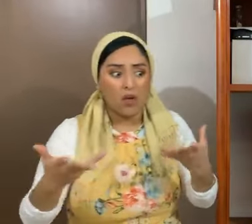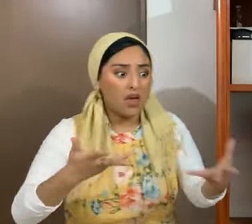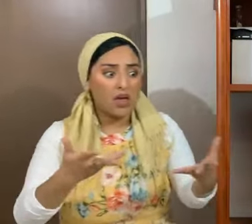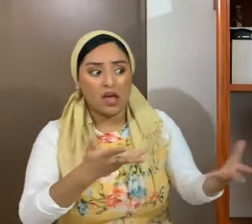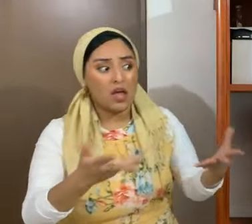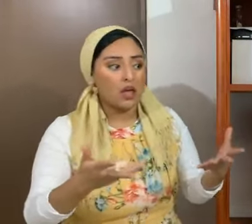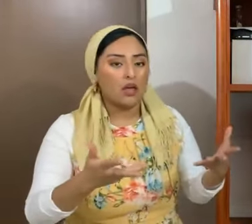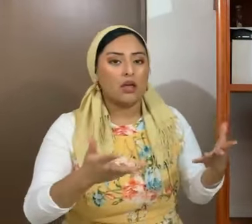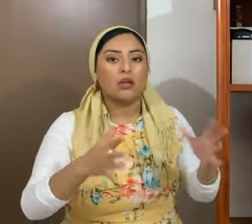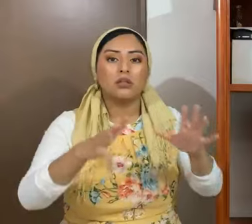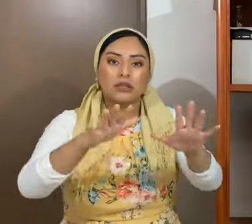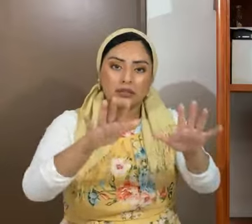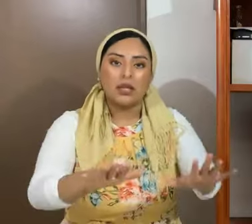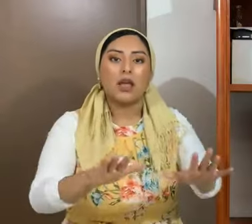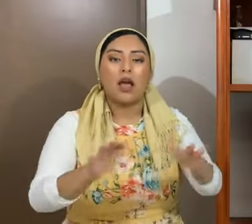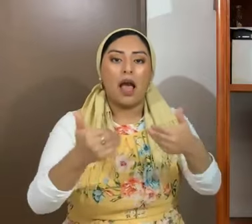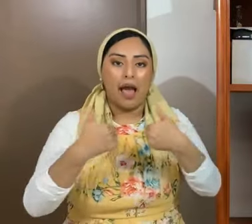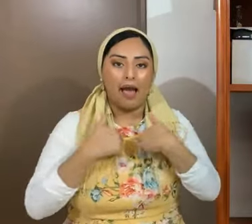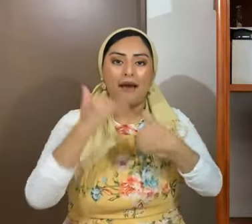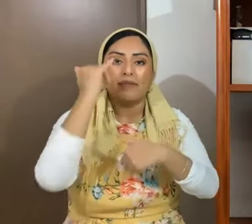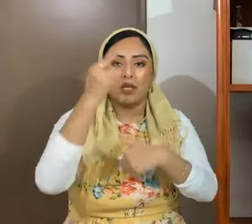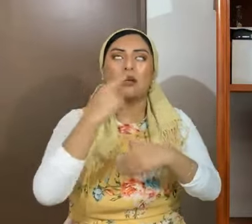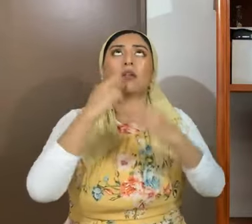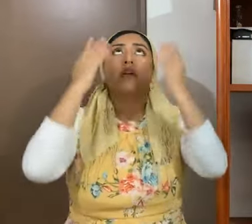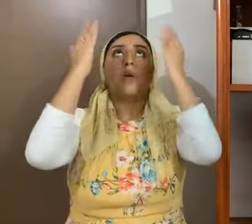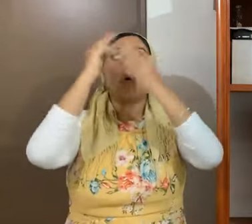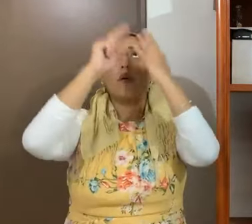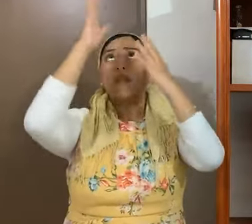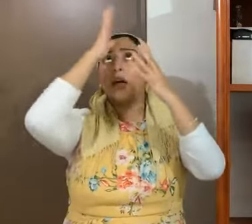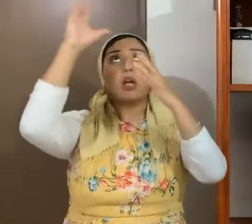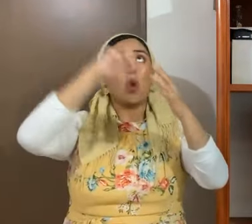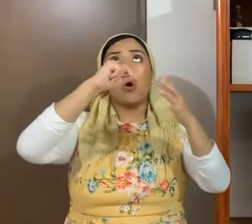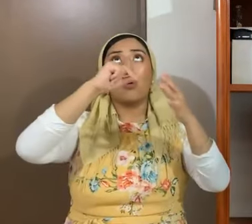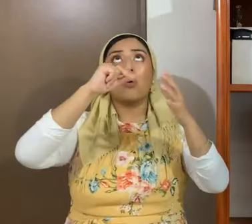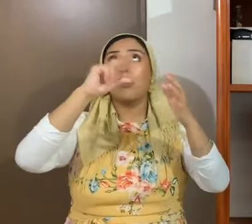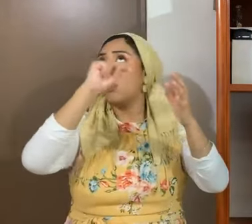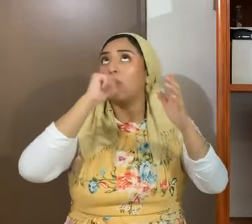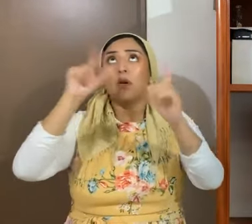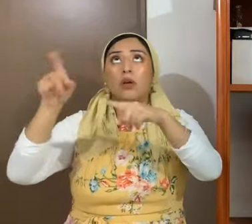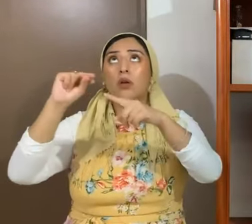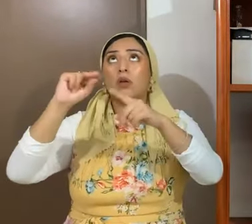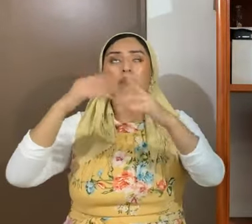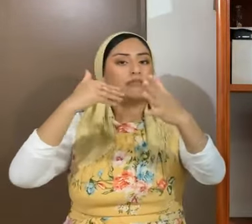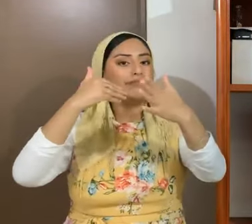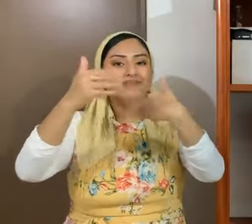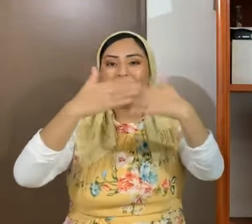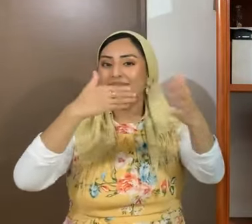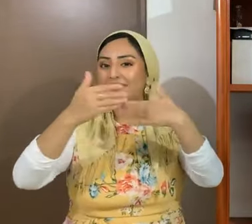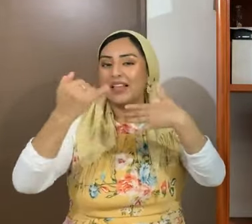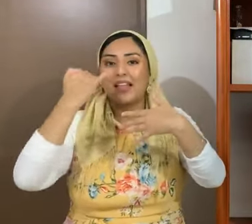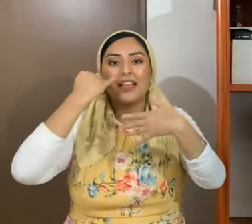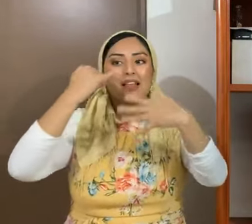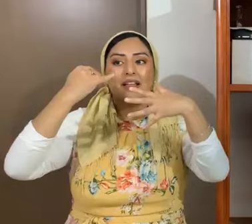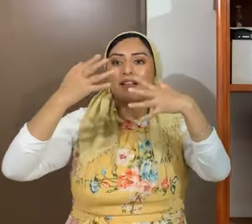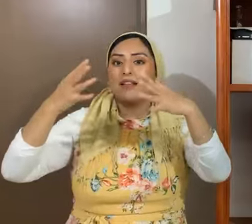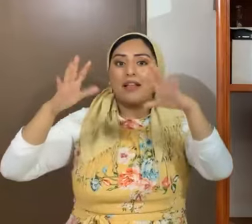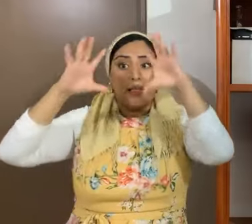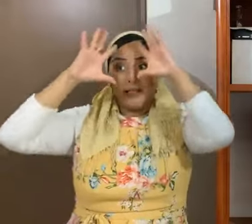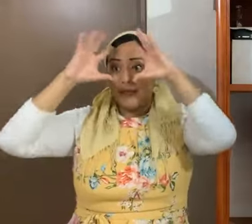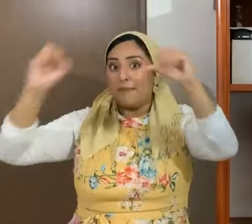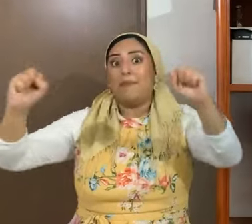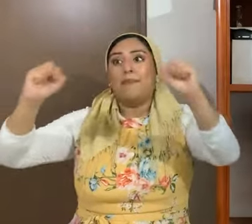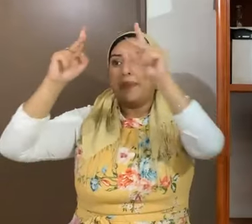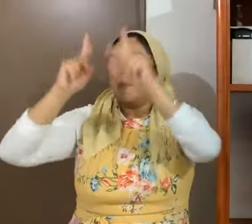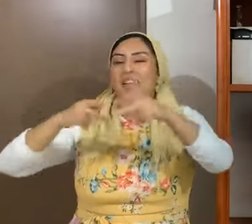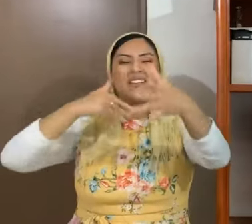hago? Tranquilo, tienes a Yahweh, Padre amado, ¿qué hago? No es no, y no importa que sea el presidente de un país el que te